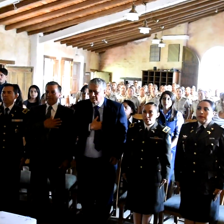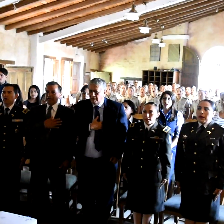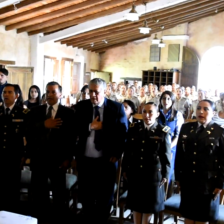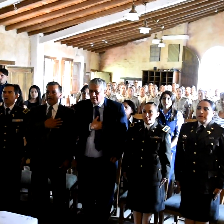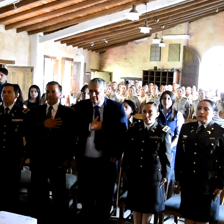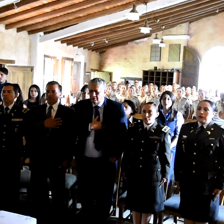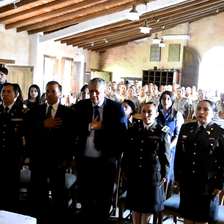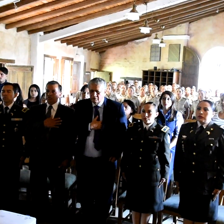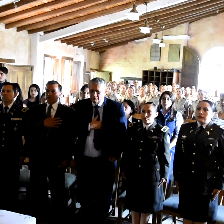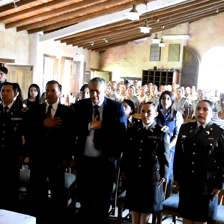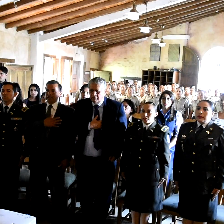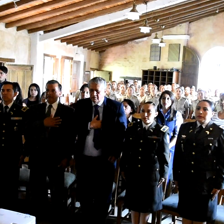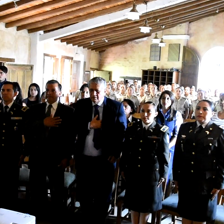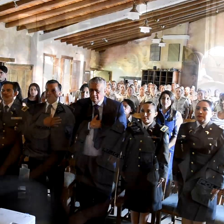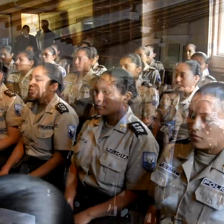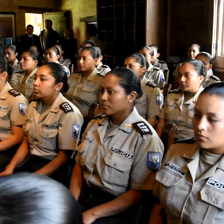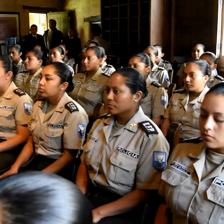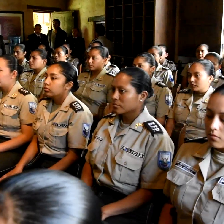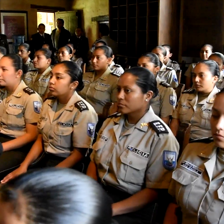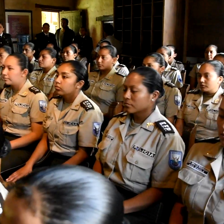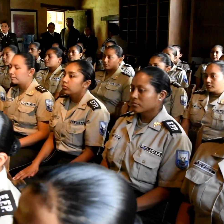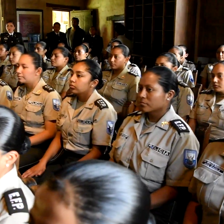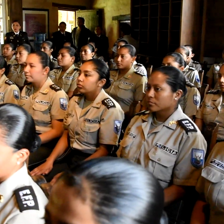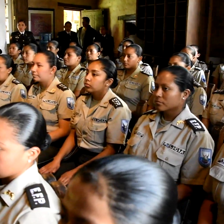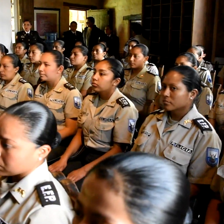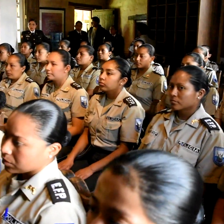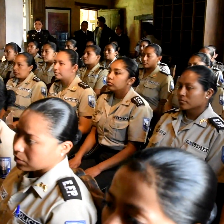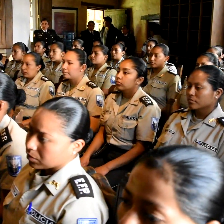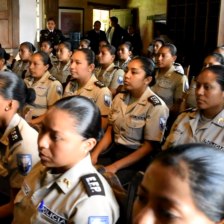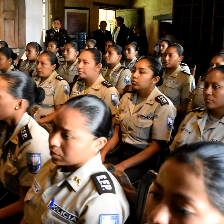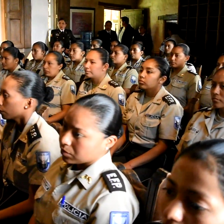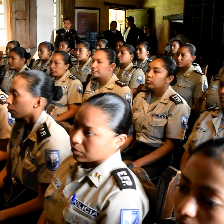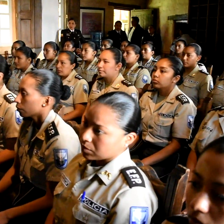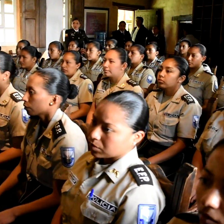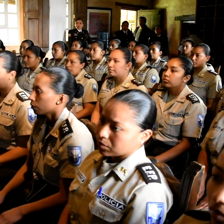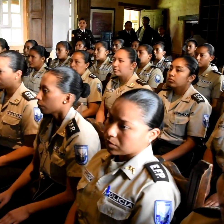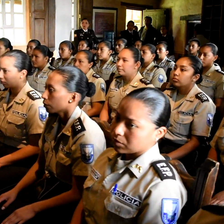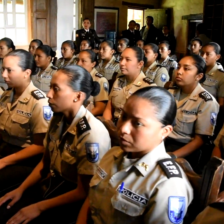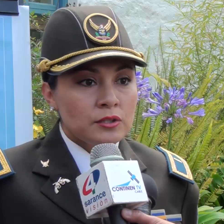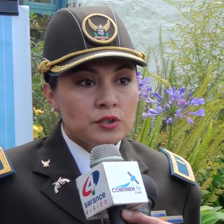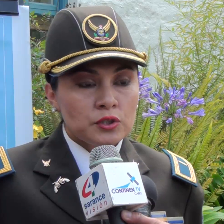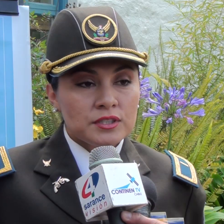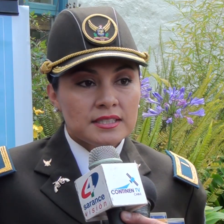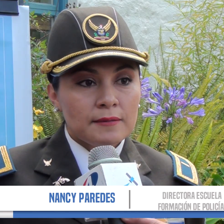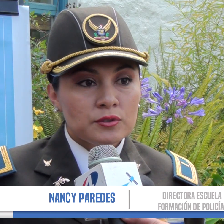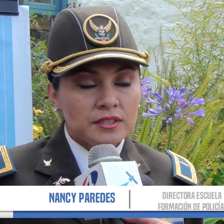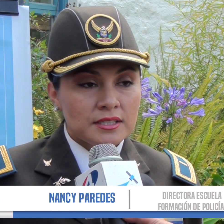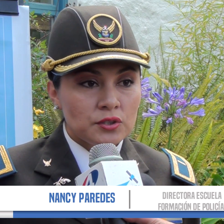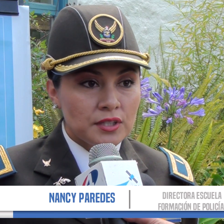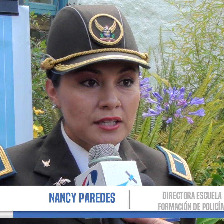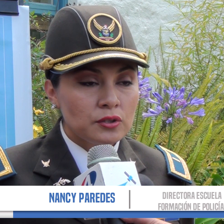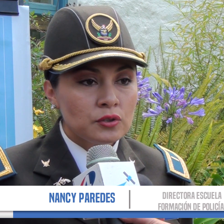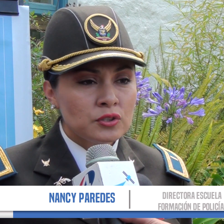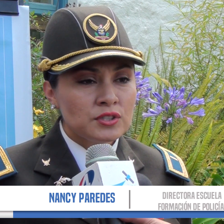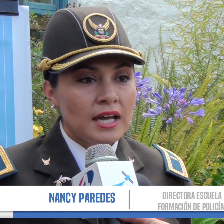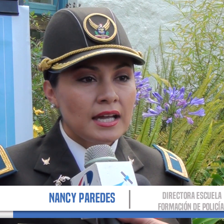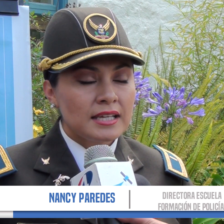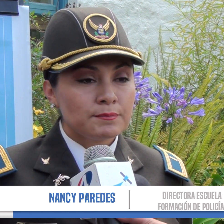La directora de la Escuela de Formación Policial, Nancy Paredes, habló de este tema. Nosotros estamos direccionándonos a las